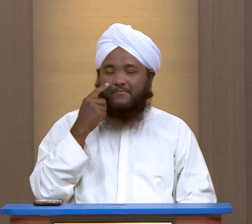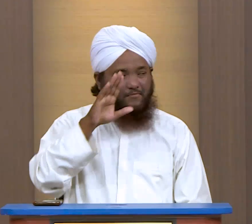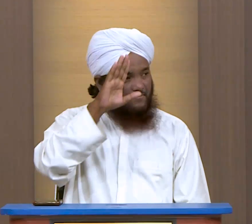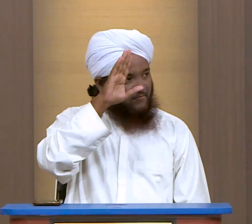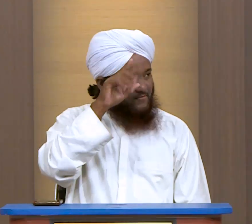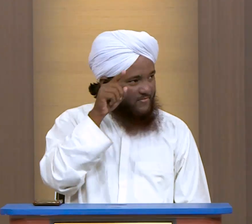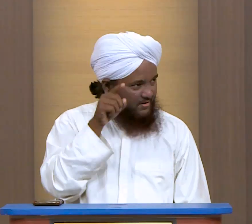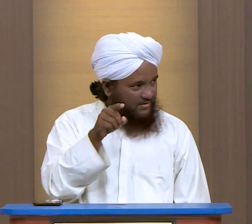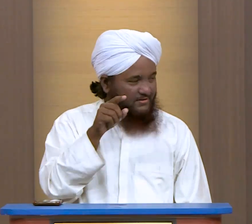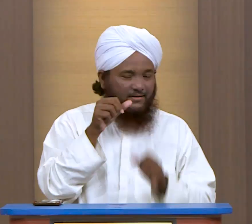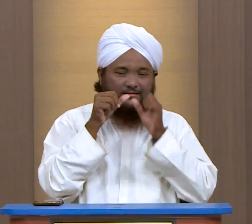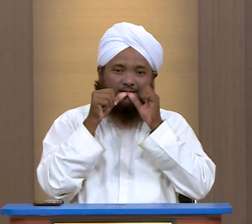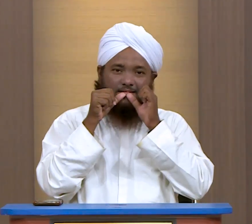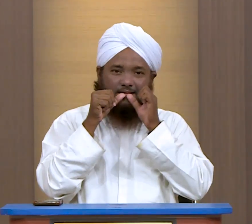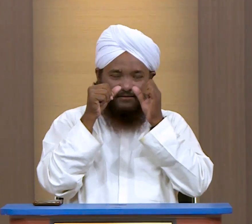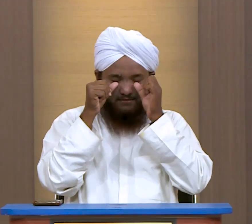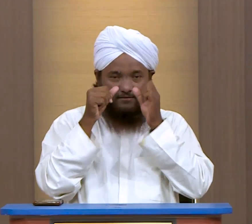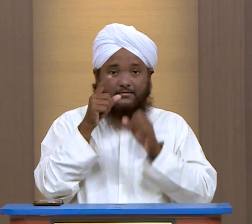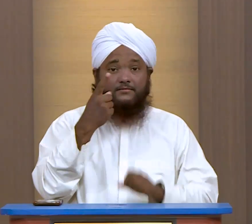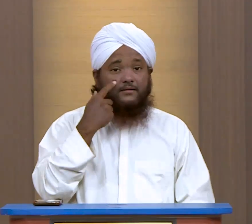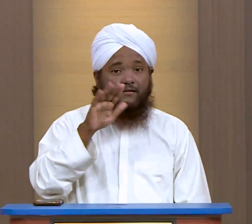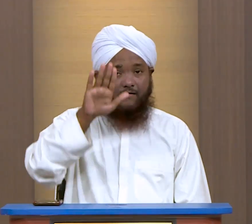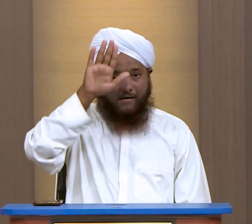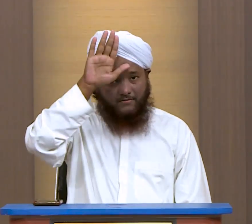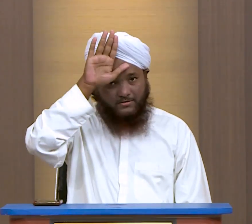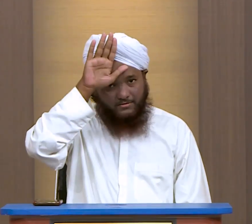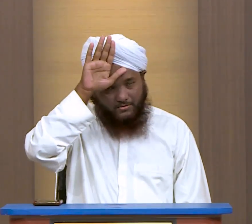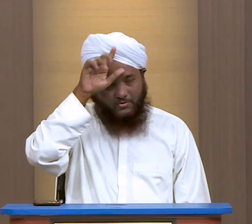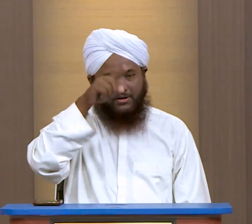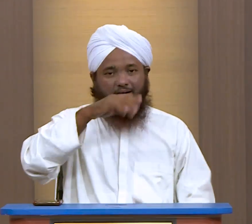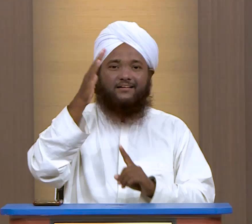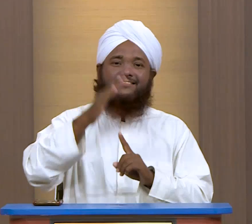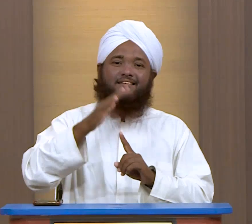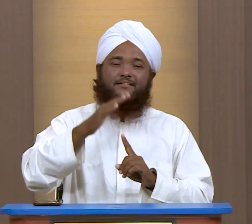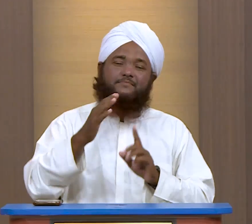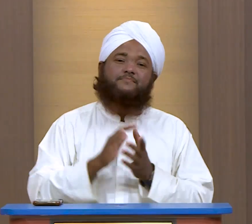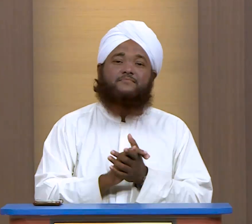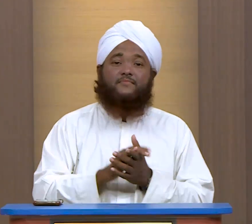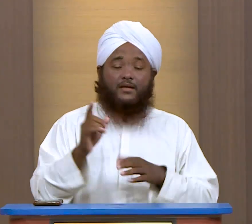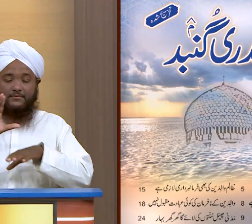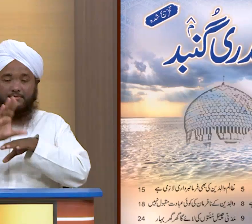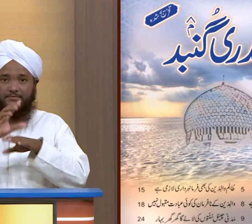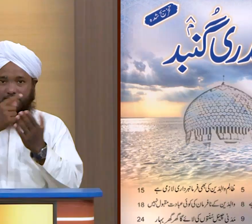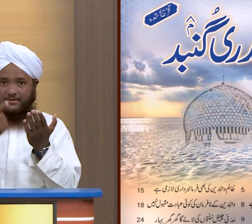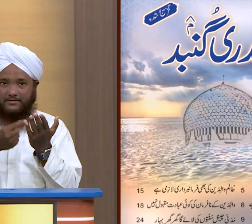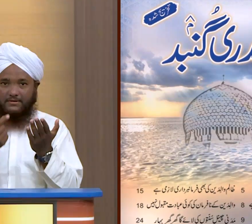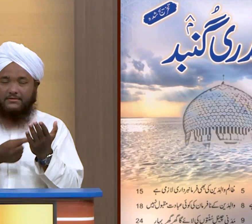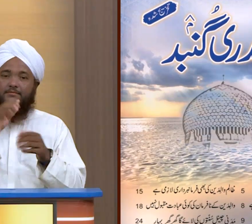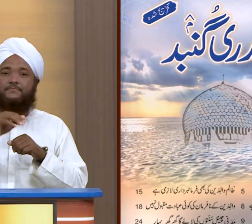بلال محمد الیاس عطار قادری رضوی ضیائی دامت برکاتہم العالیہ اپنے رسالے سمندری گنبد صفحہ 4